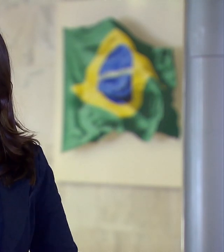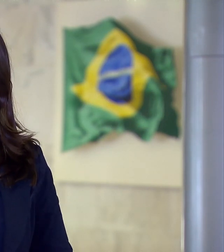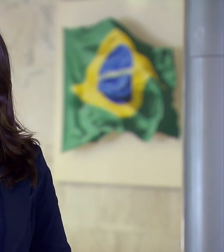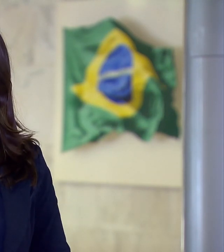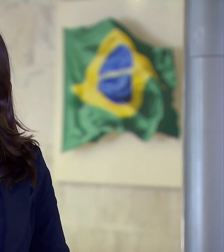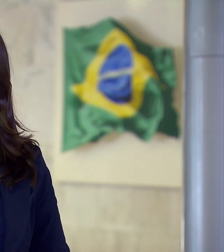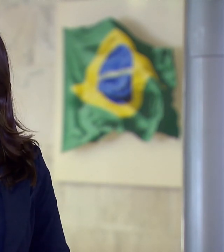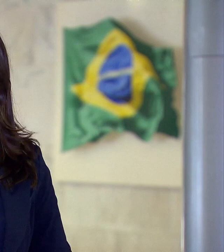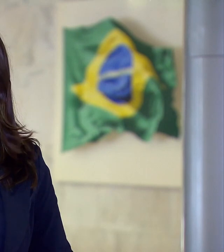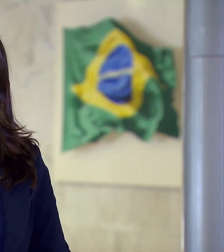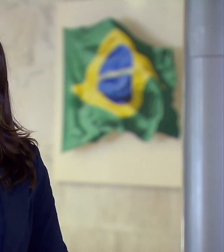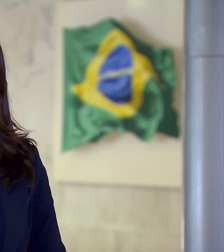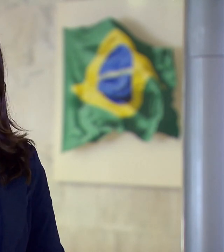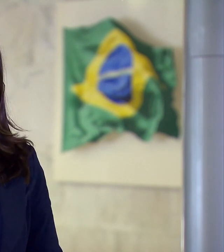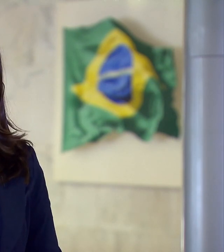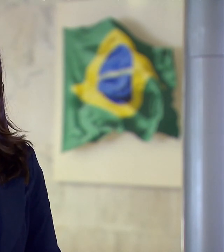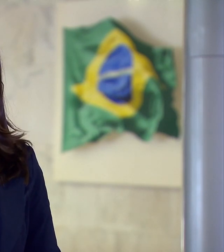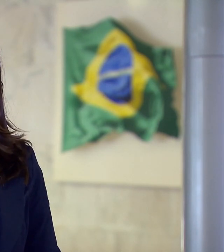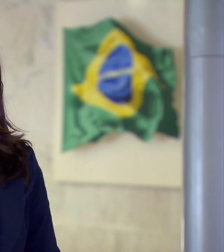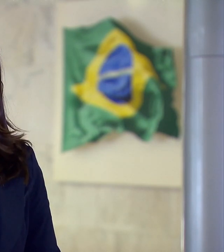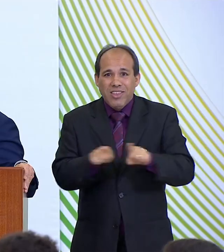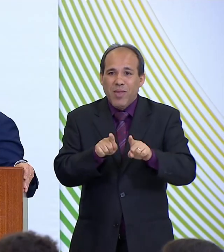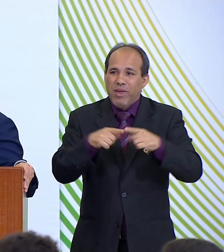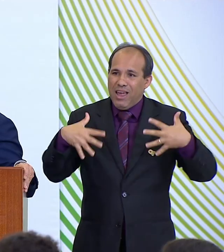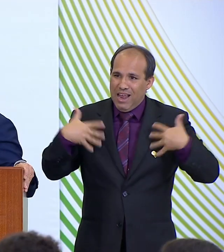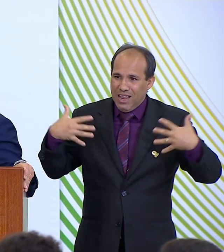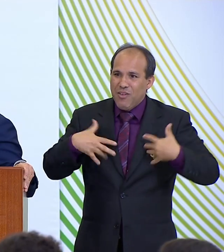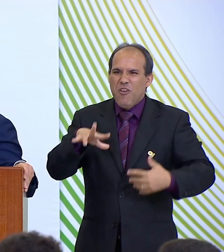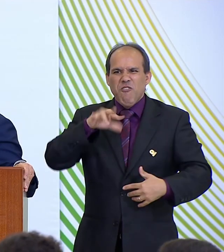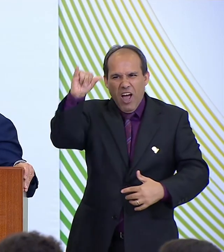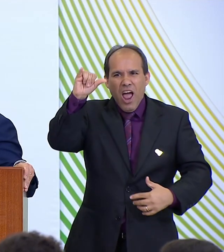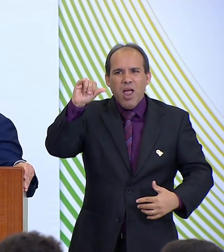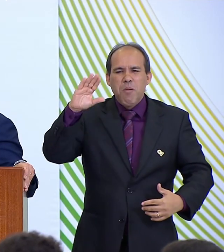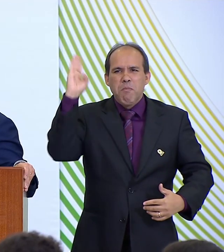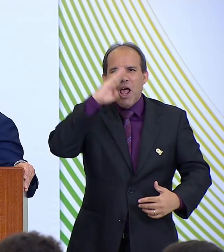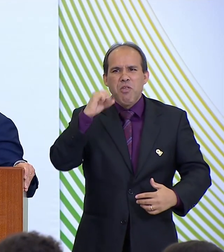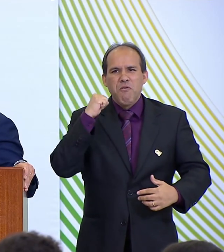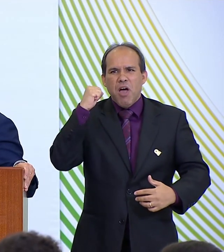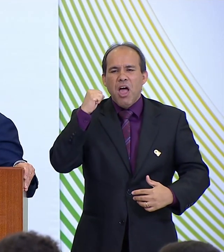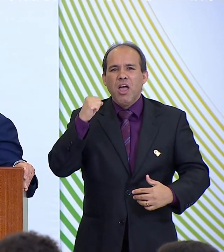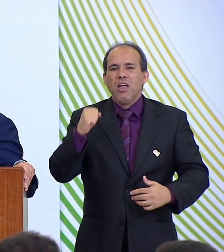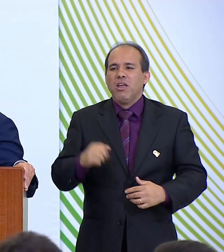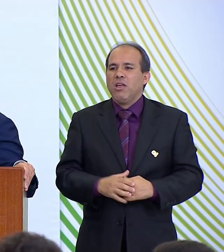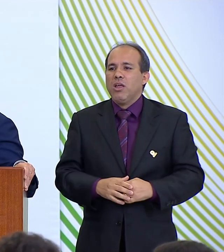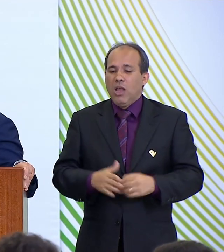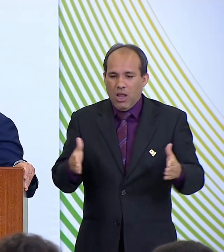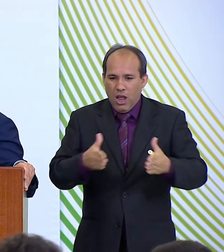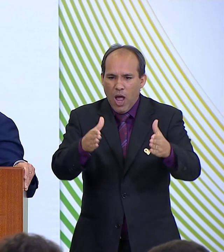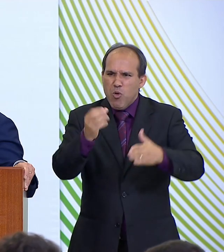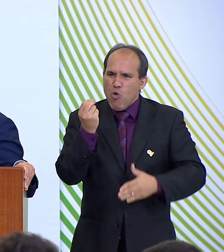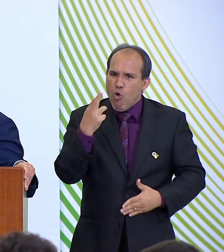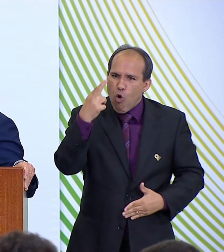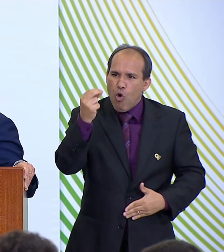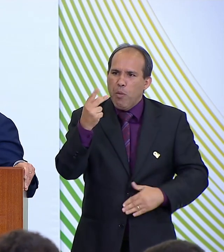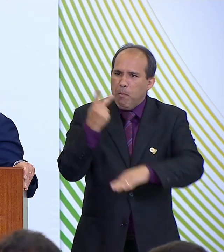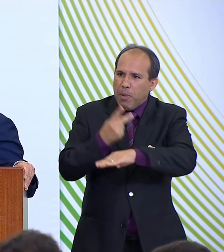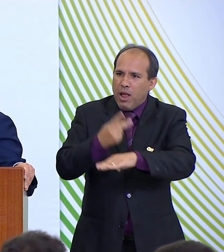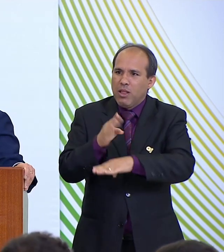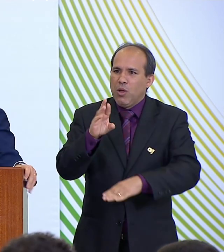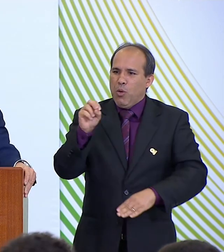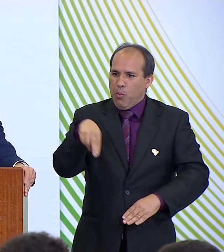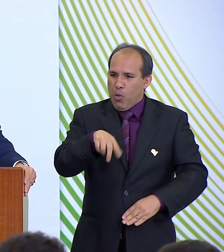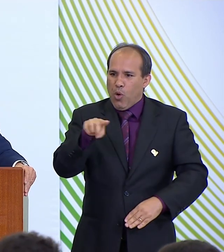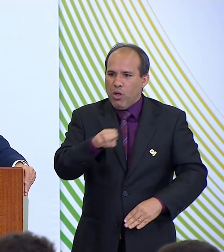e promessa de pódio em várias modalidades. Vai Brasil, vamos buscar juntos ouro, prata e